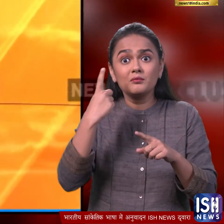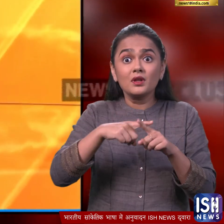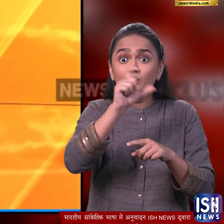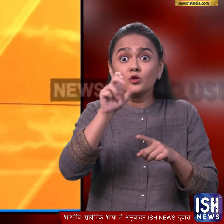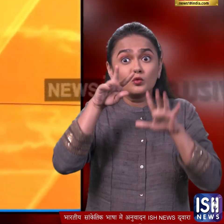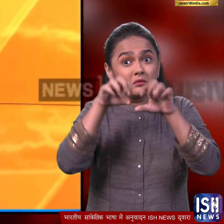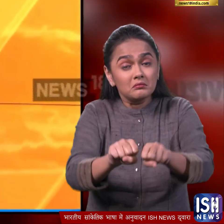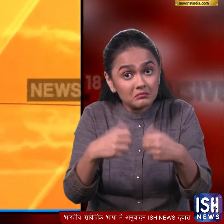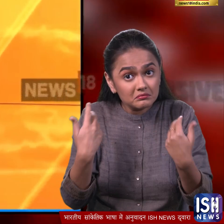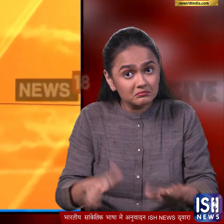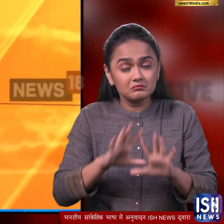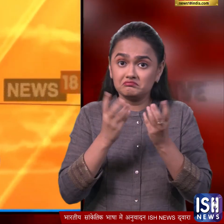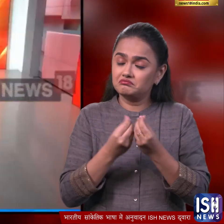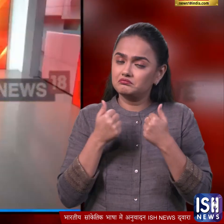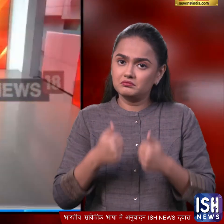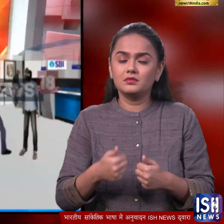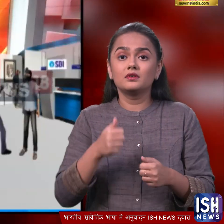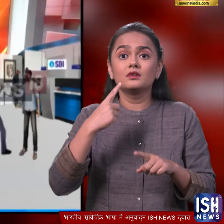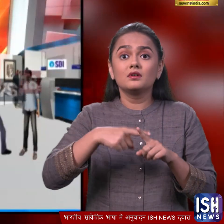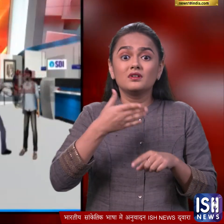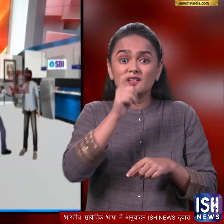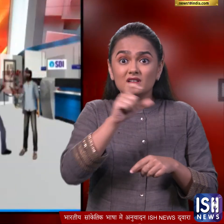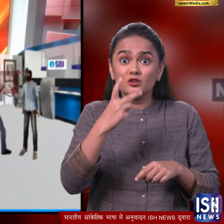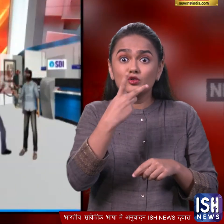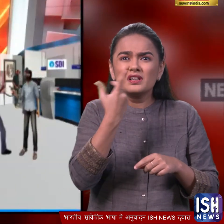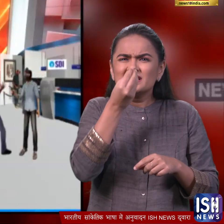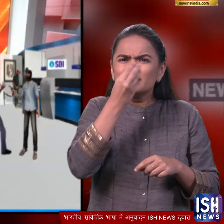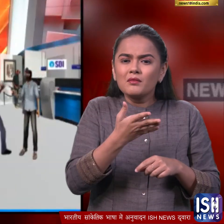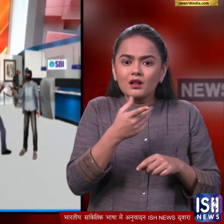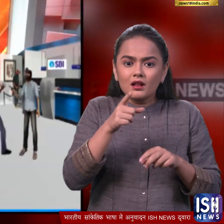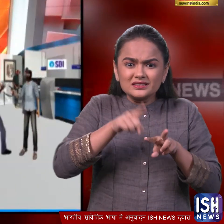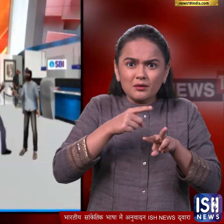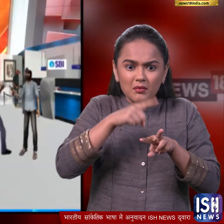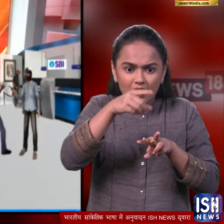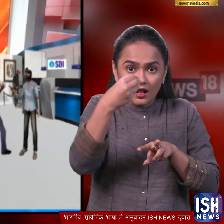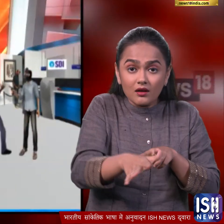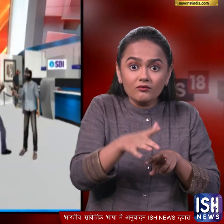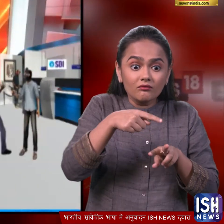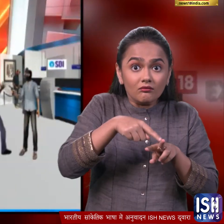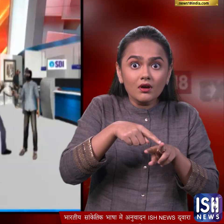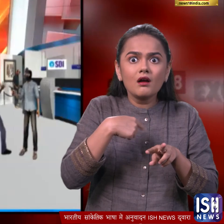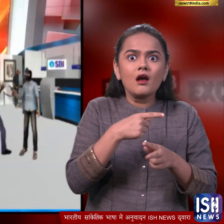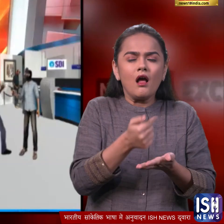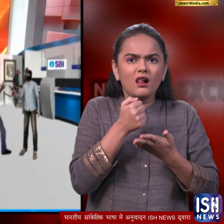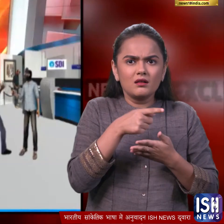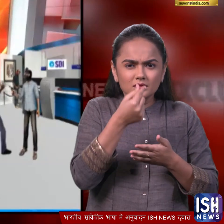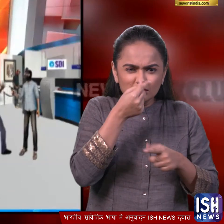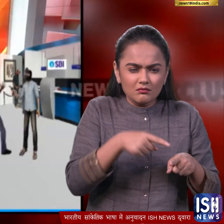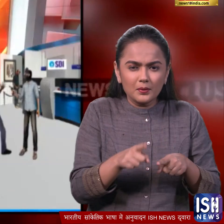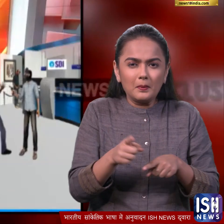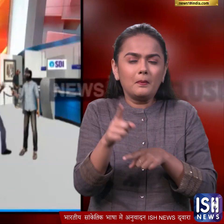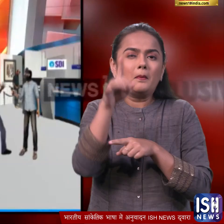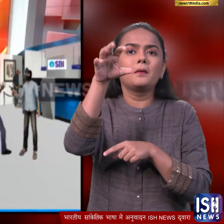को भी धर दबोचा। पुलिस के मुताबिक लूट के दौरान बदमाशों की बैंक में छूटी चप्पल उन तक पहुंचने में सबसे बड़ा सुराग